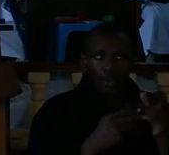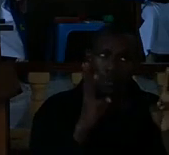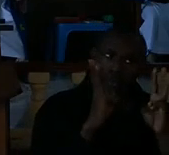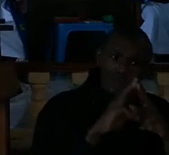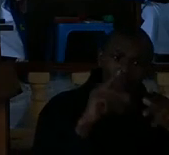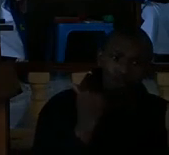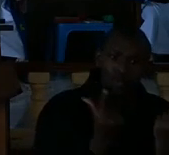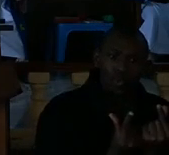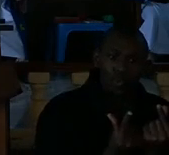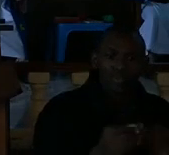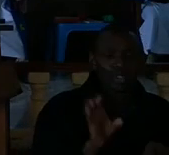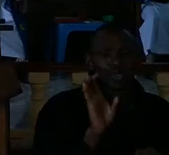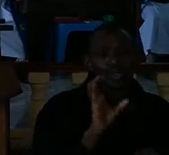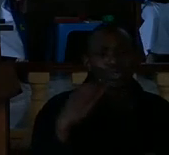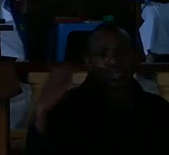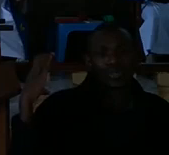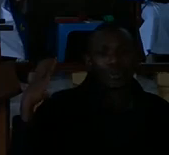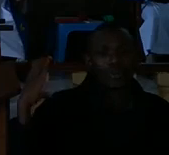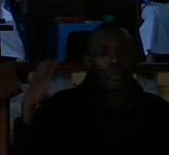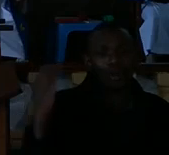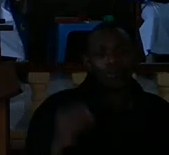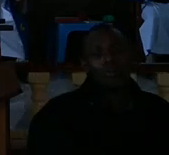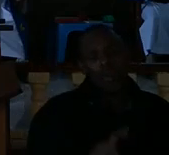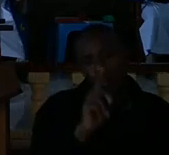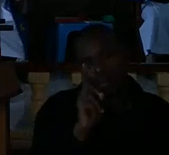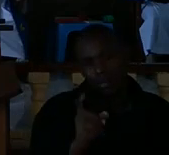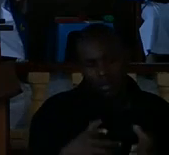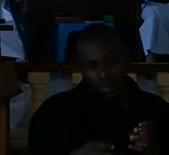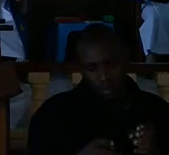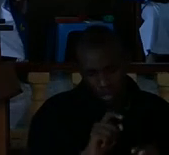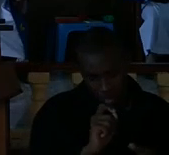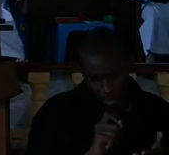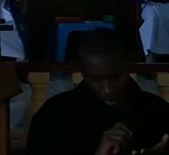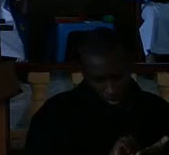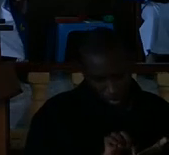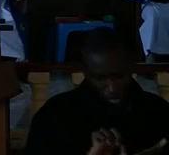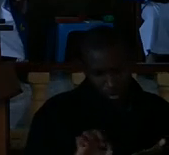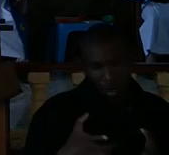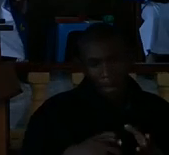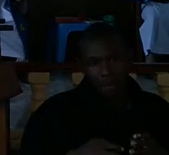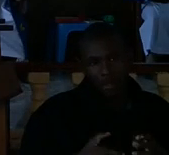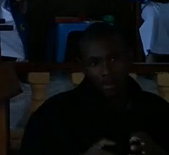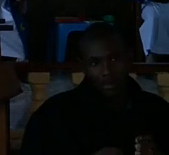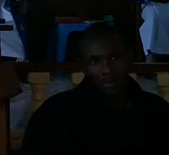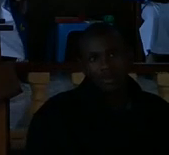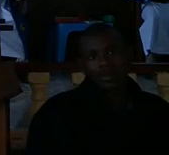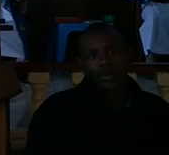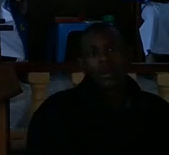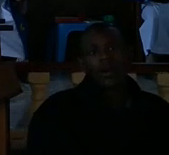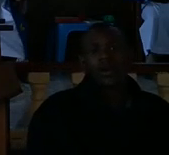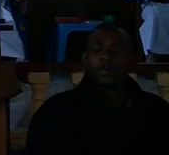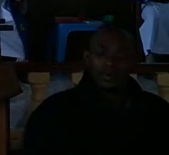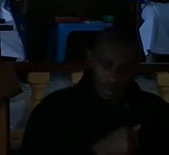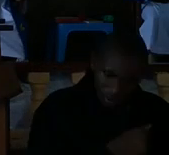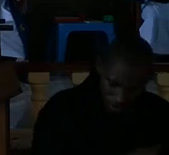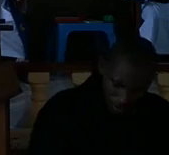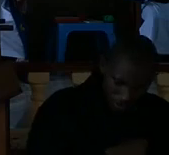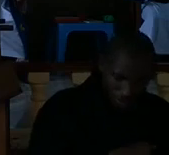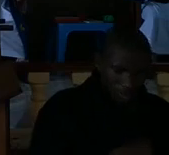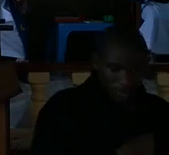kanitha onake ni acokire ngimuria andike ka message thutha wa kuona message iyo na no tukumuthaitha ona